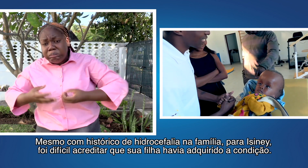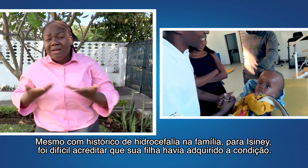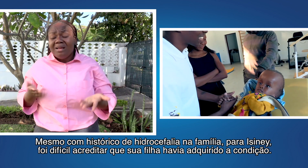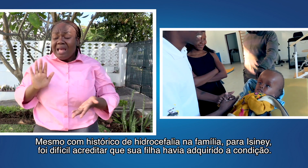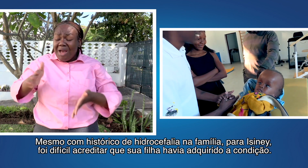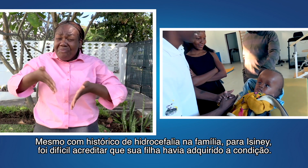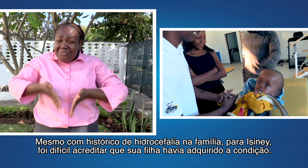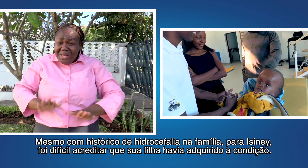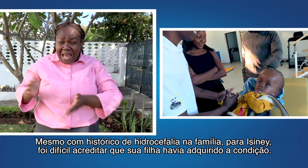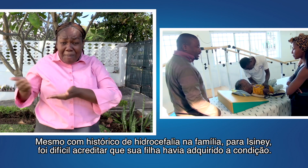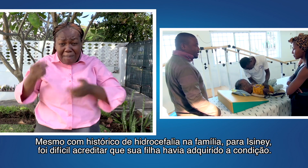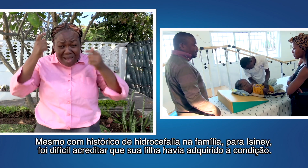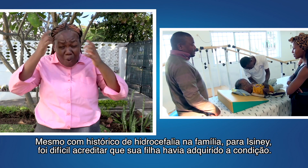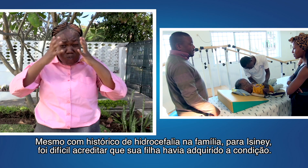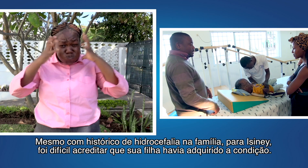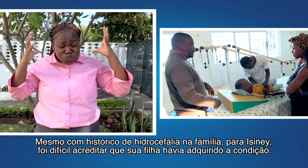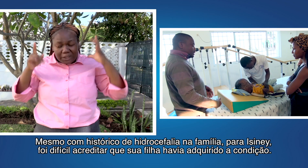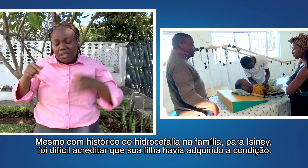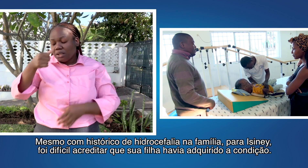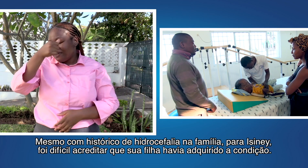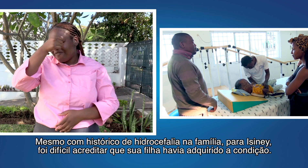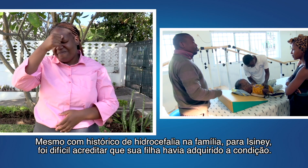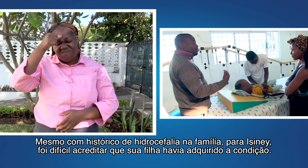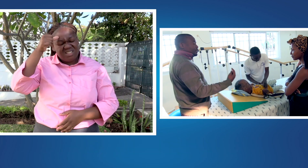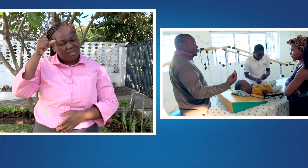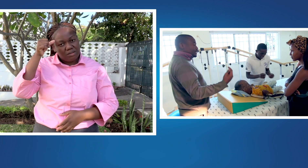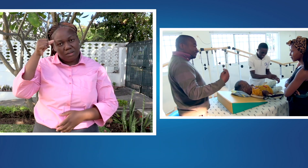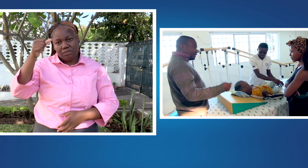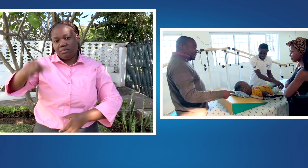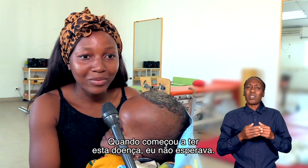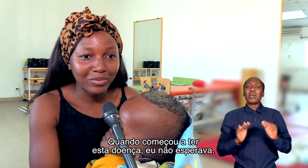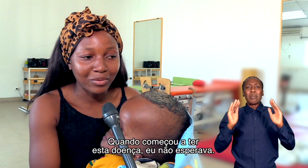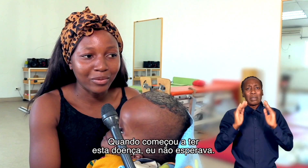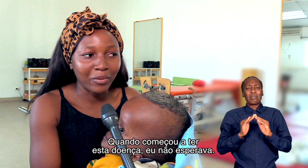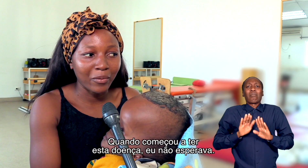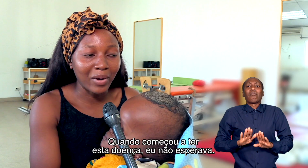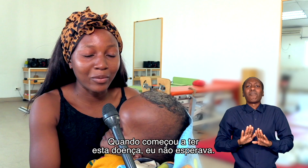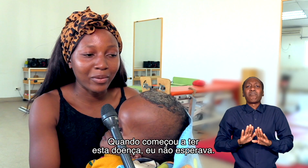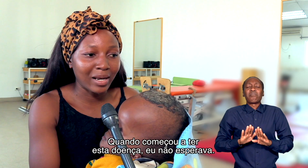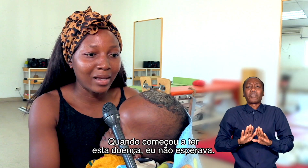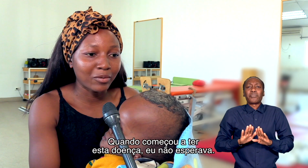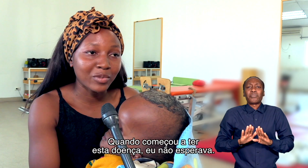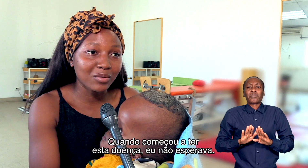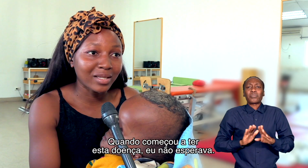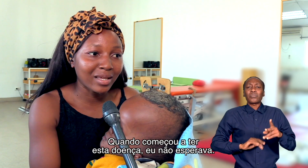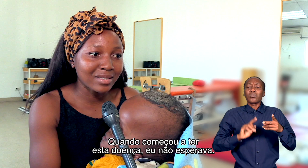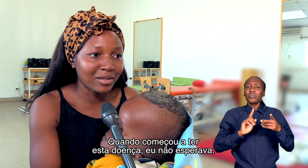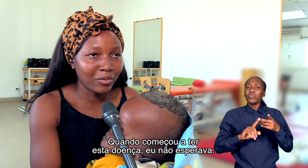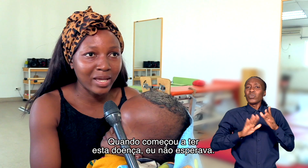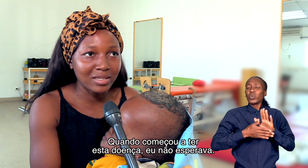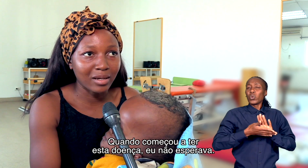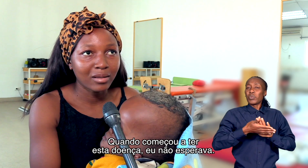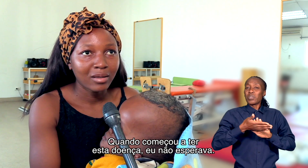Isney foi difícil acreditar que sua filha havia adquirido a condição. Quando ela começou a ter